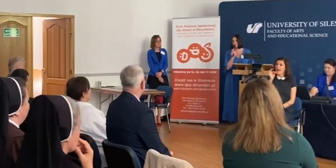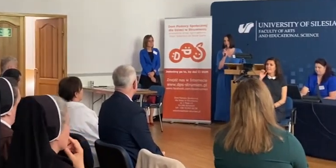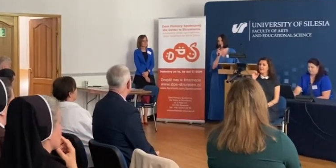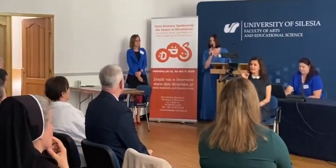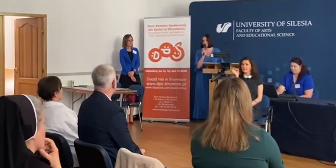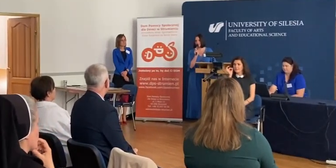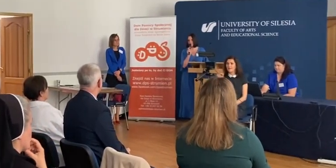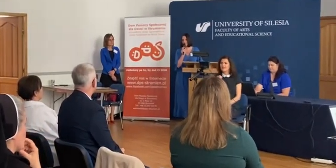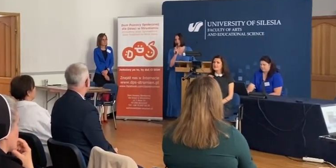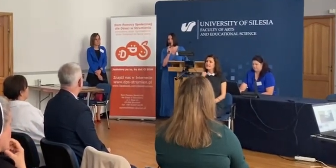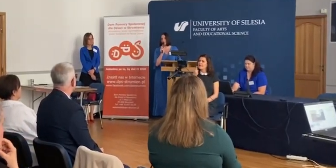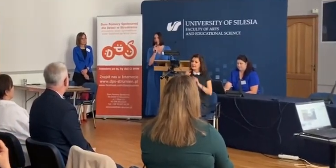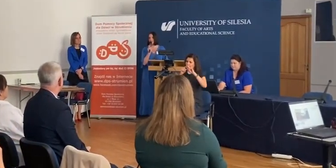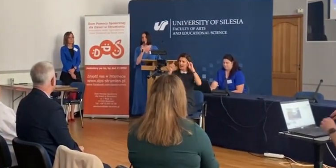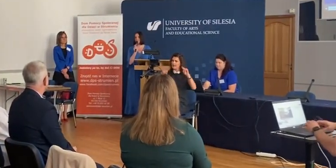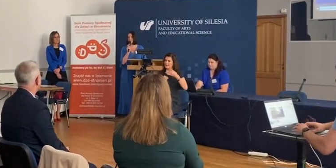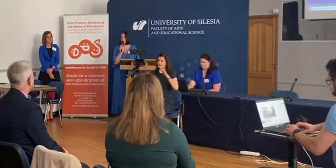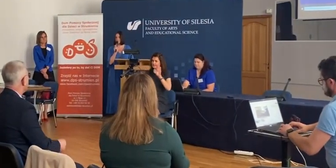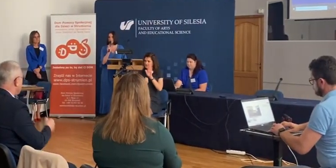współpraca może